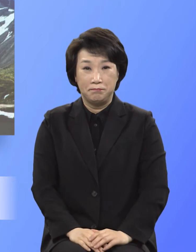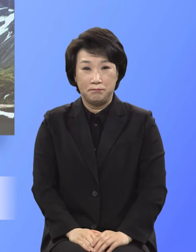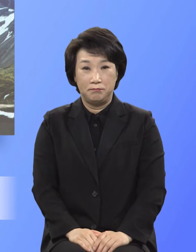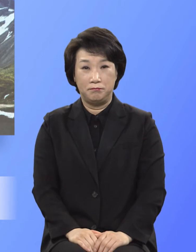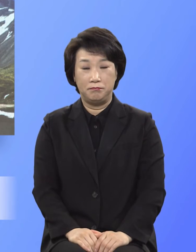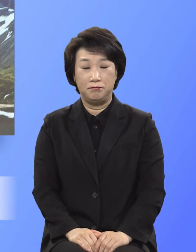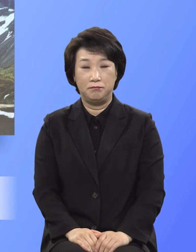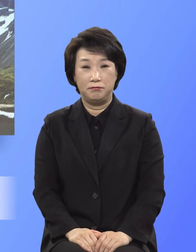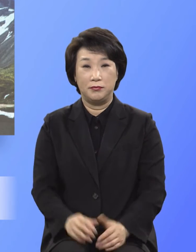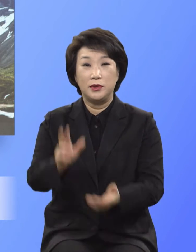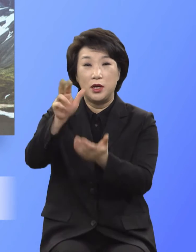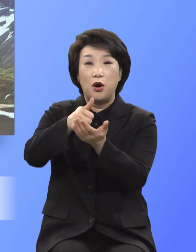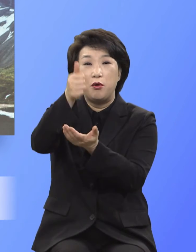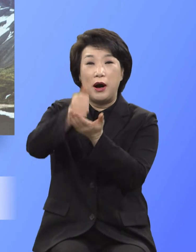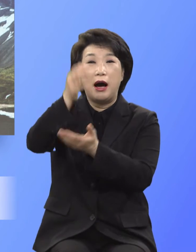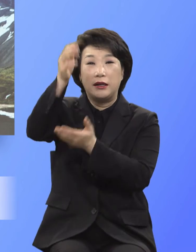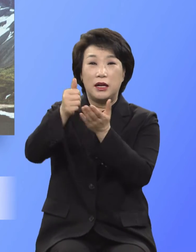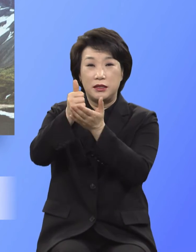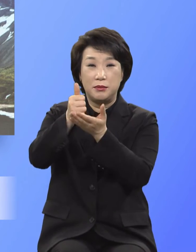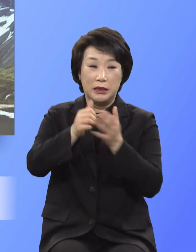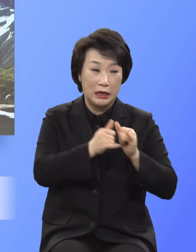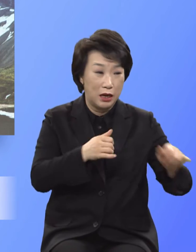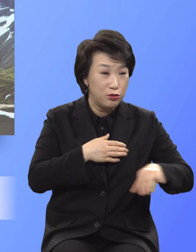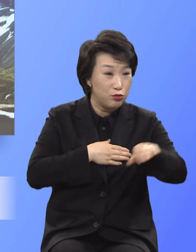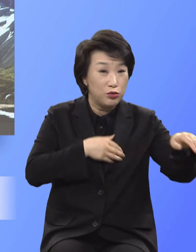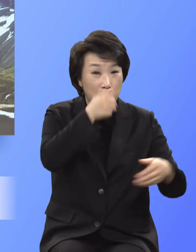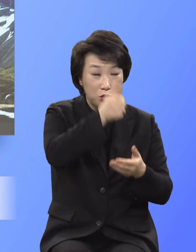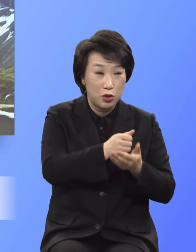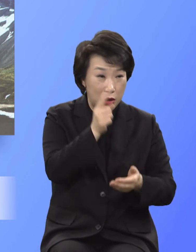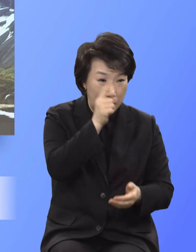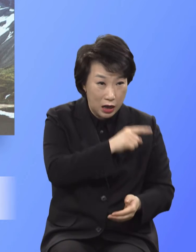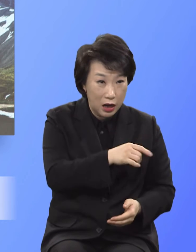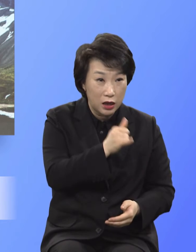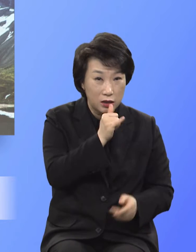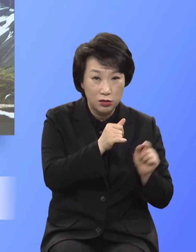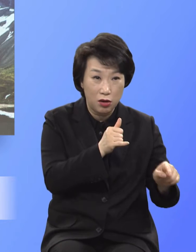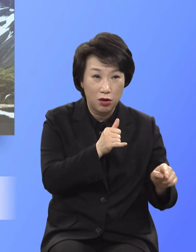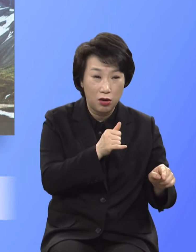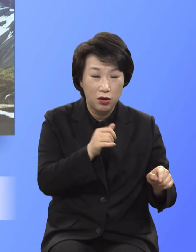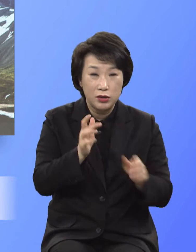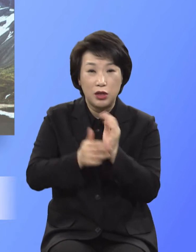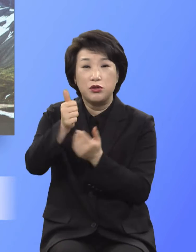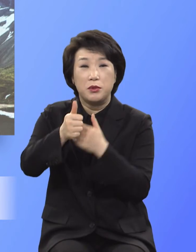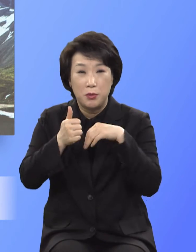여호와께서는 우리의 무리의 죄악을 그에게